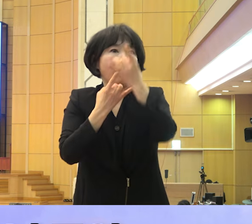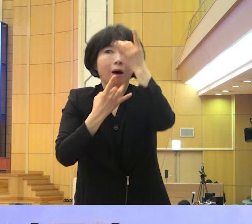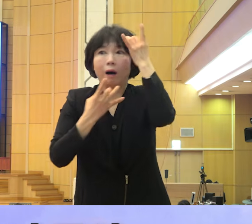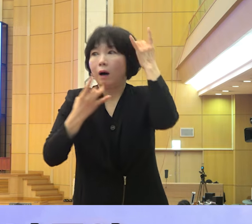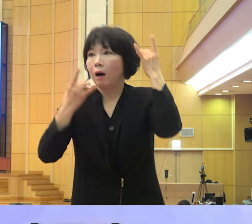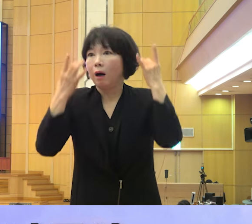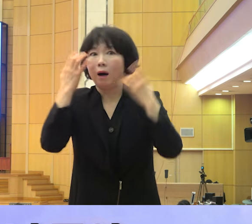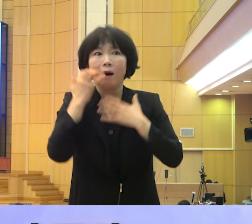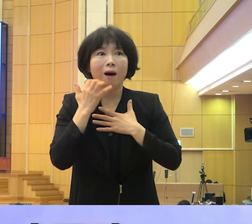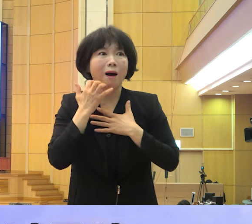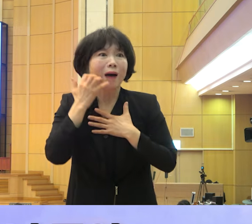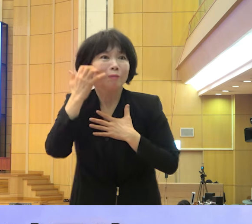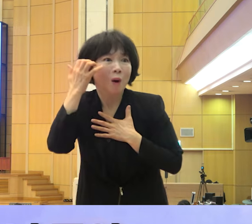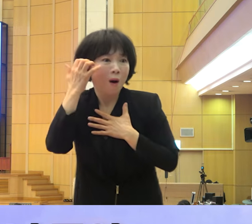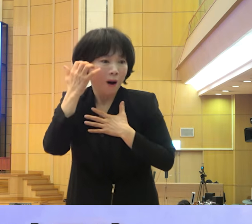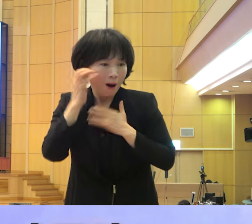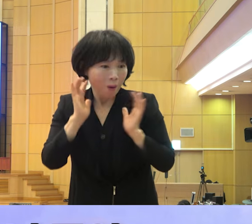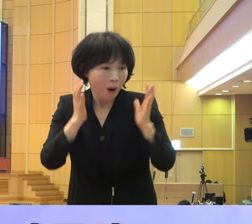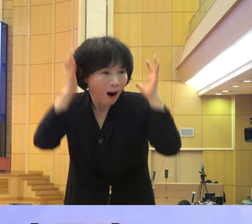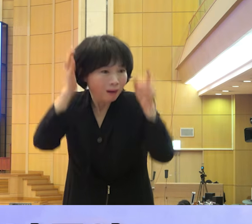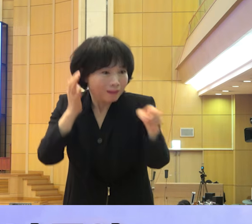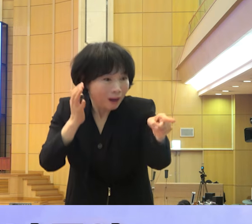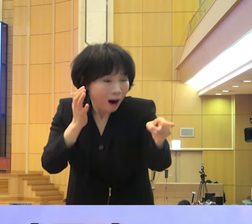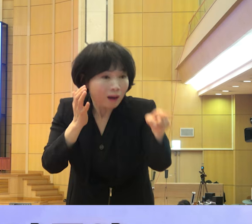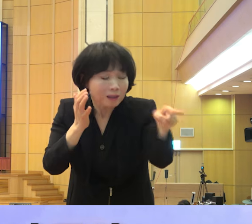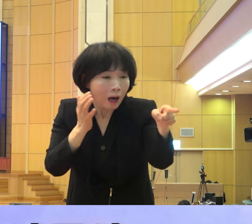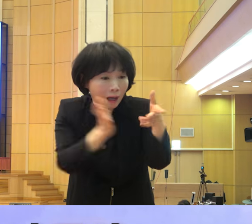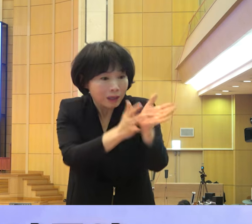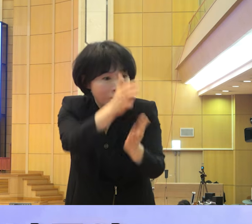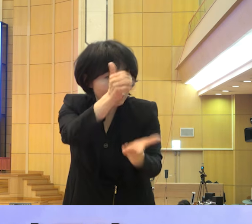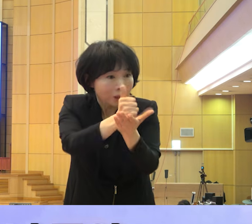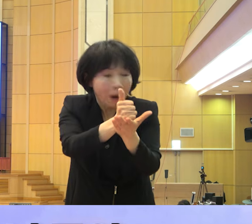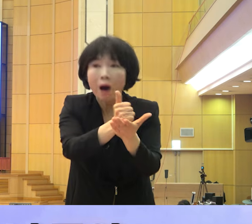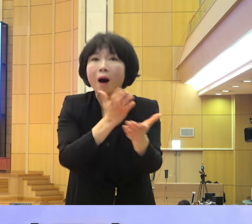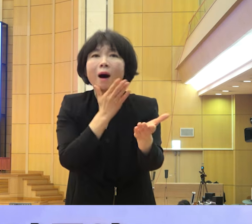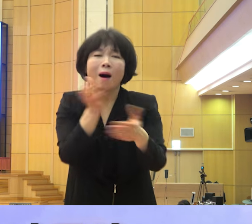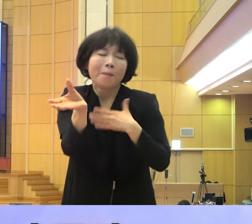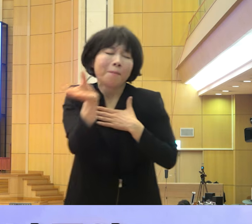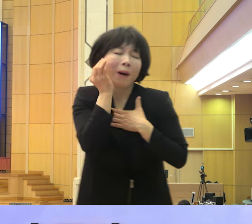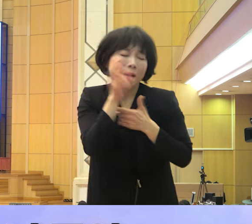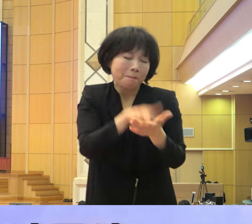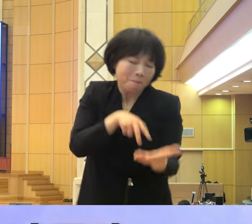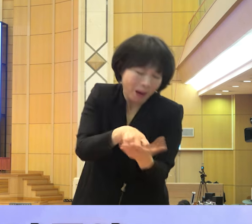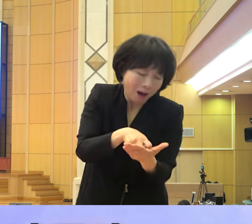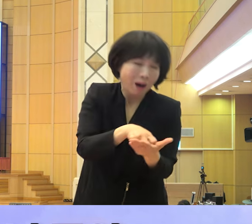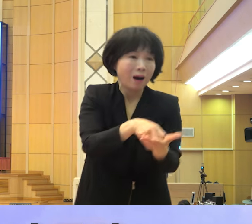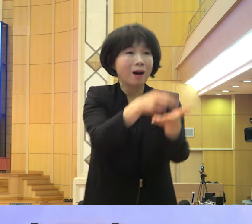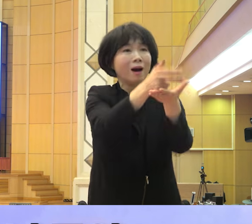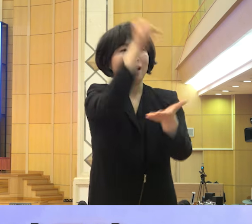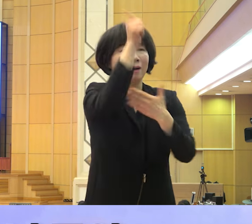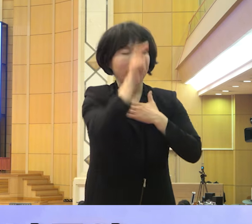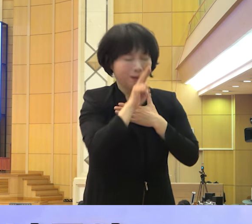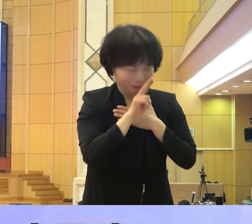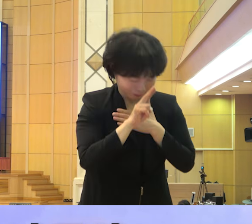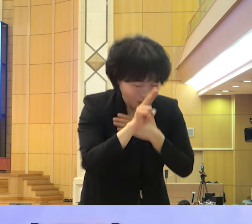큰 감동과 감격으로 예수님에게 무릎을 꿇고 주여